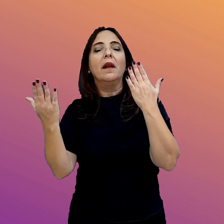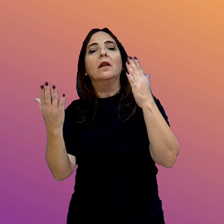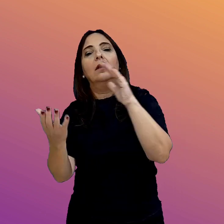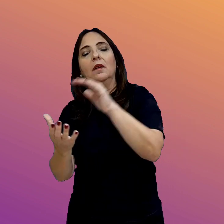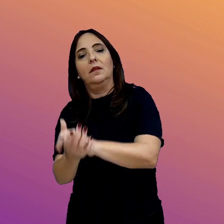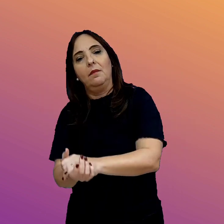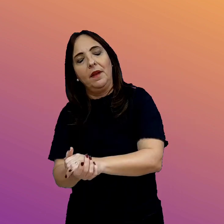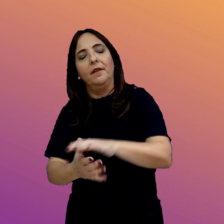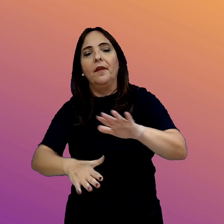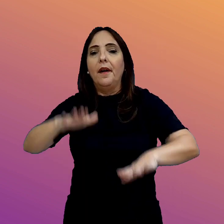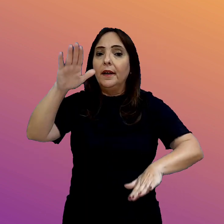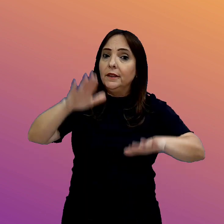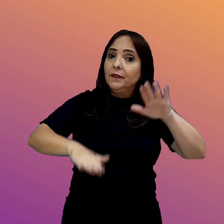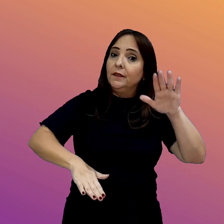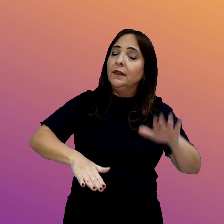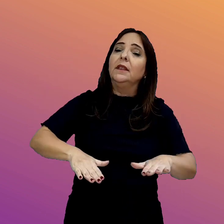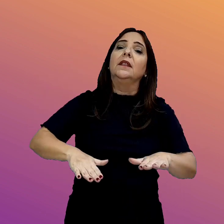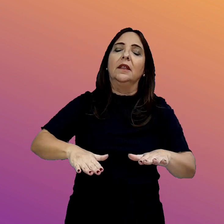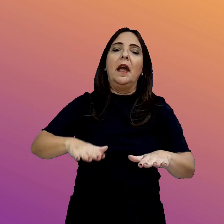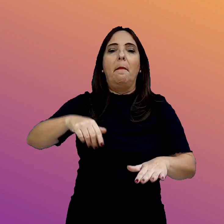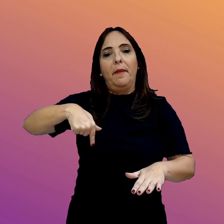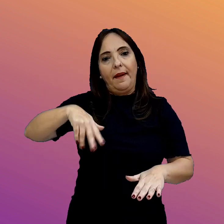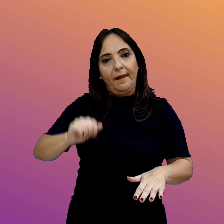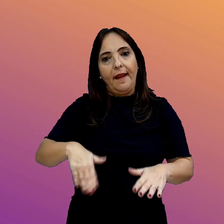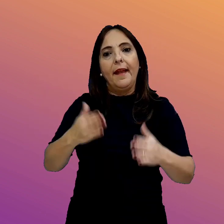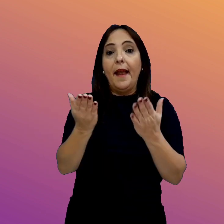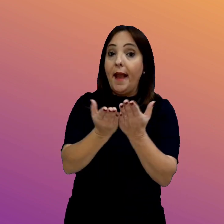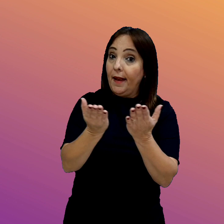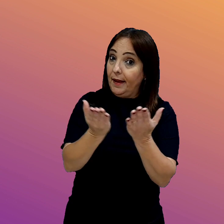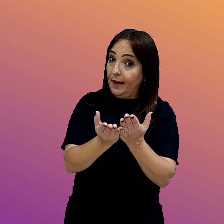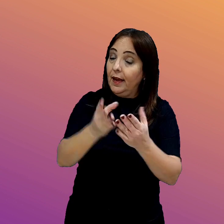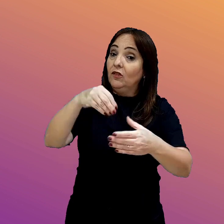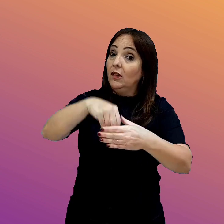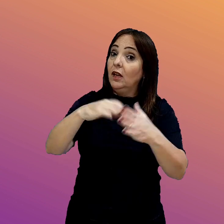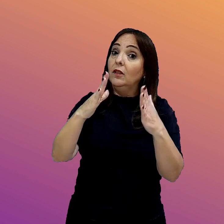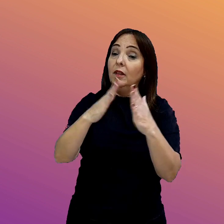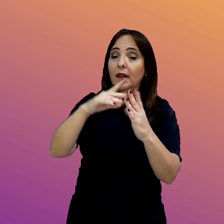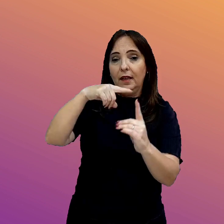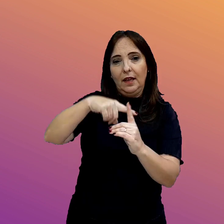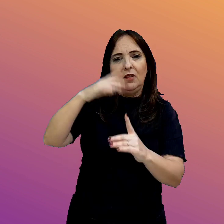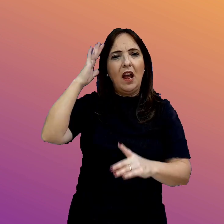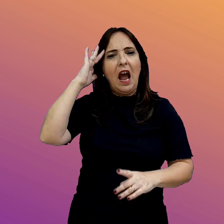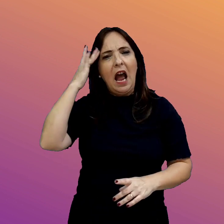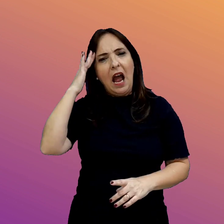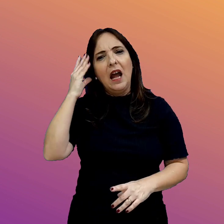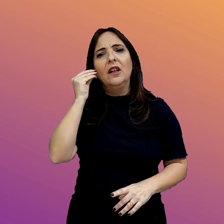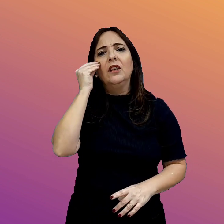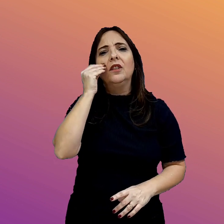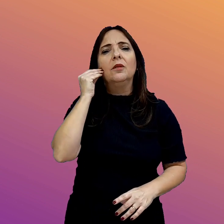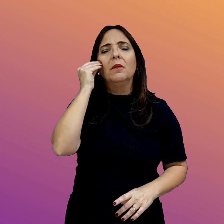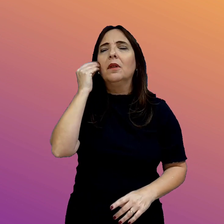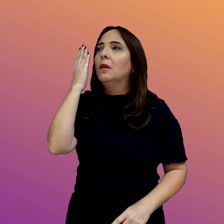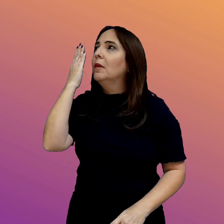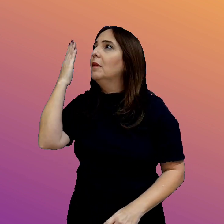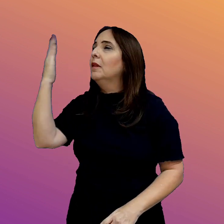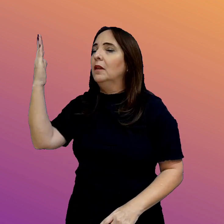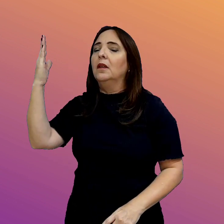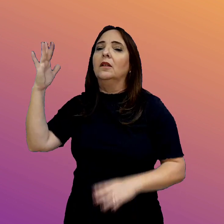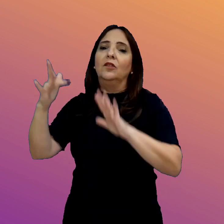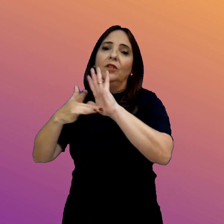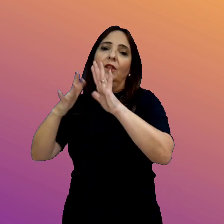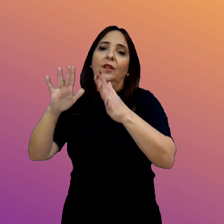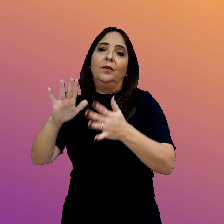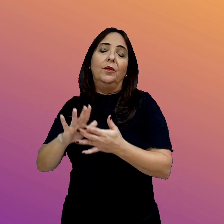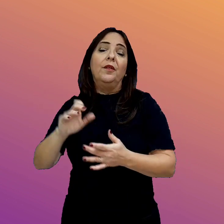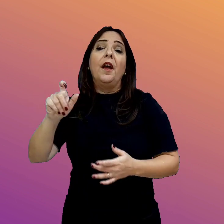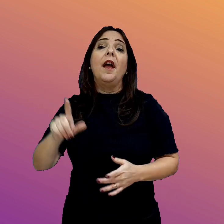gente também, às vezes, para quem é cristão, para quem está na igreja, a gente às vezes acha que experimentar a presença de Jesus no lar,